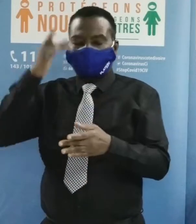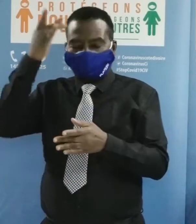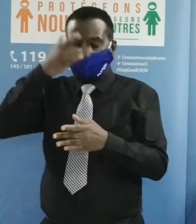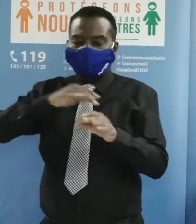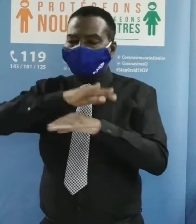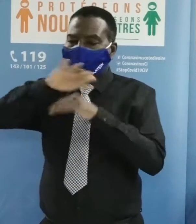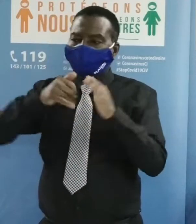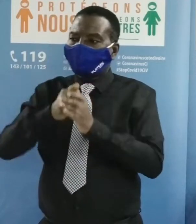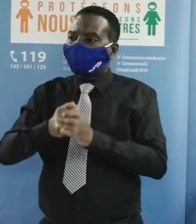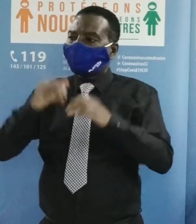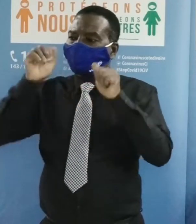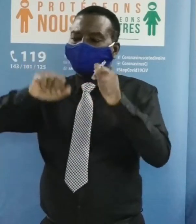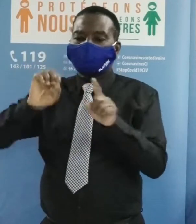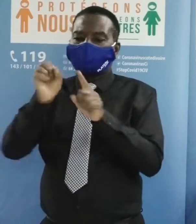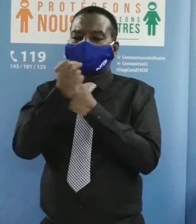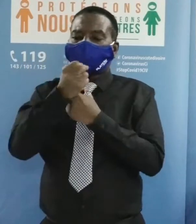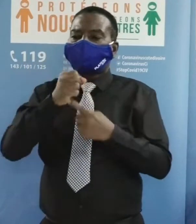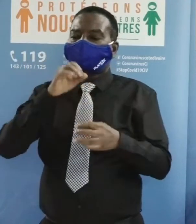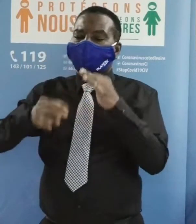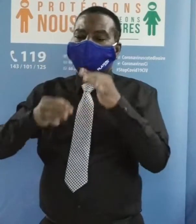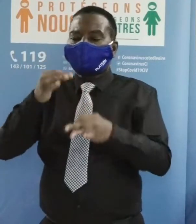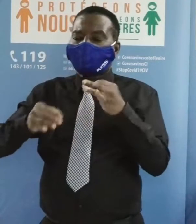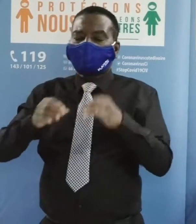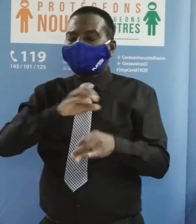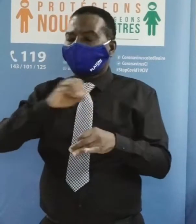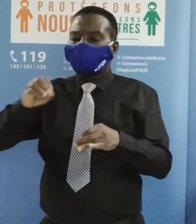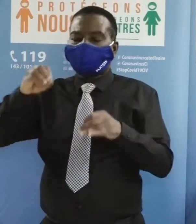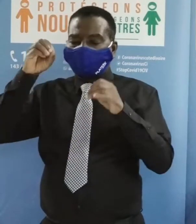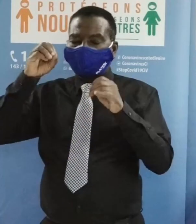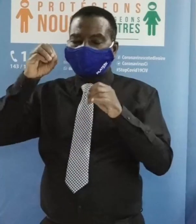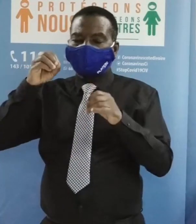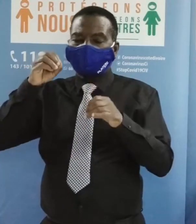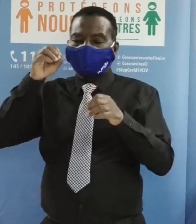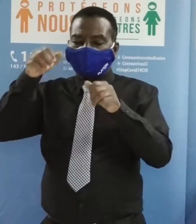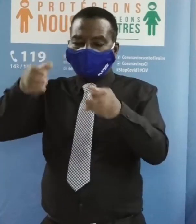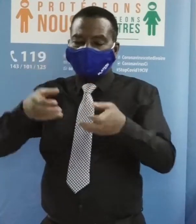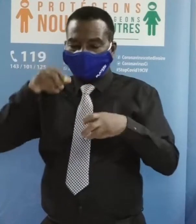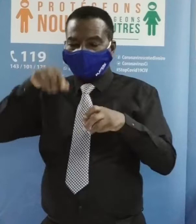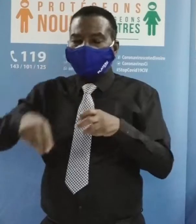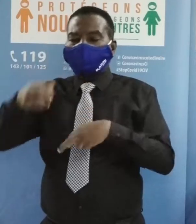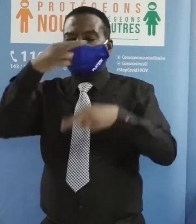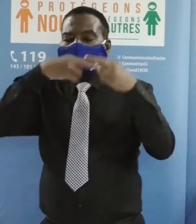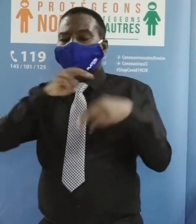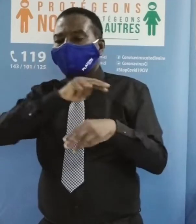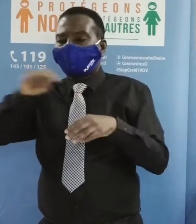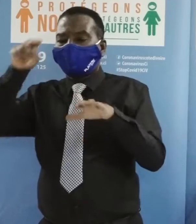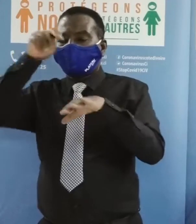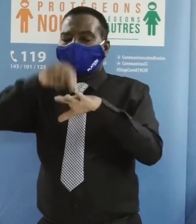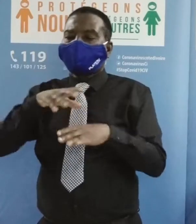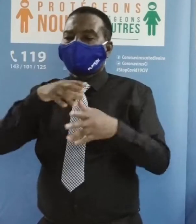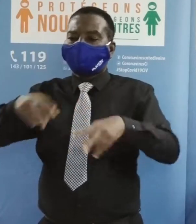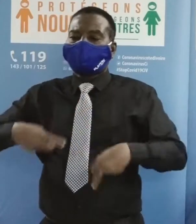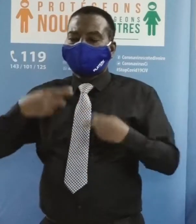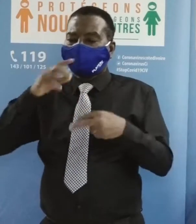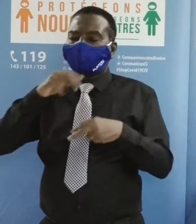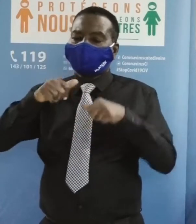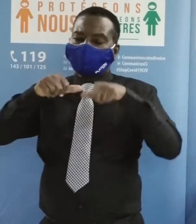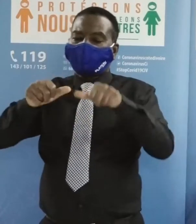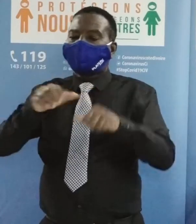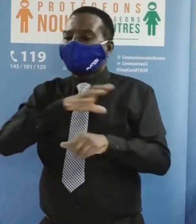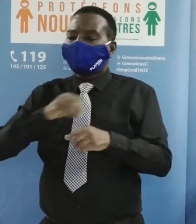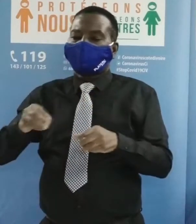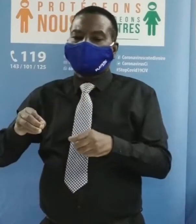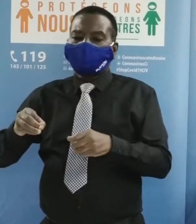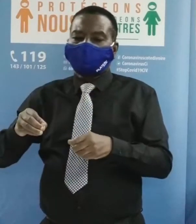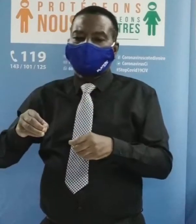tout le monde n'ont pu l'éviter si et on doit l'éviter si on veut que le retour à la normalisation de la soit durable et à